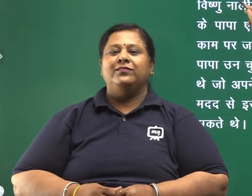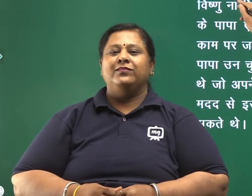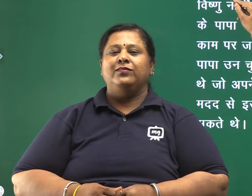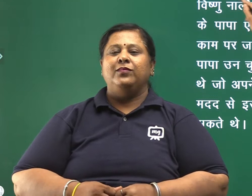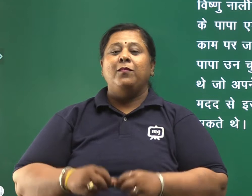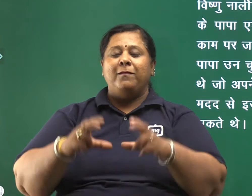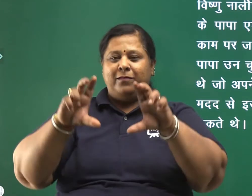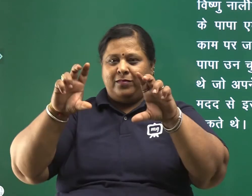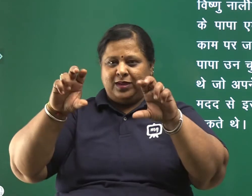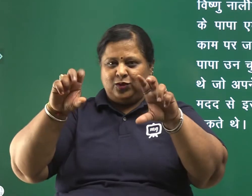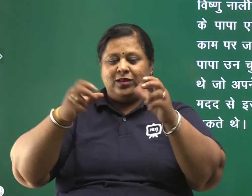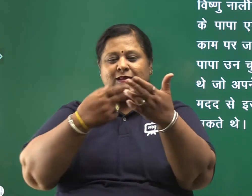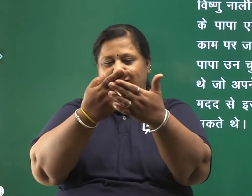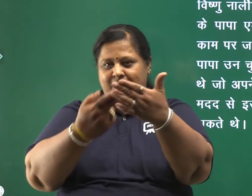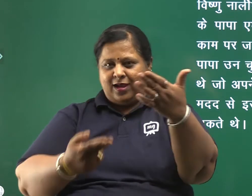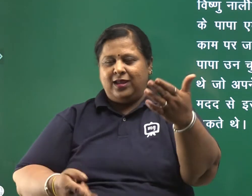प्रस्तुत कहानी के